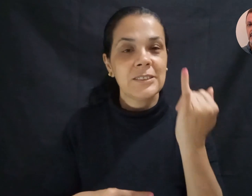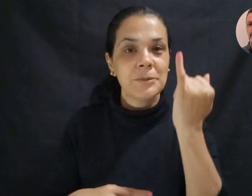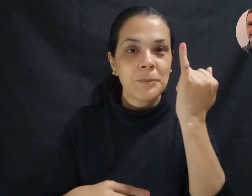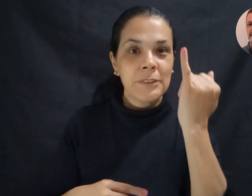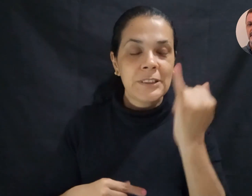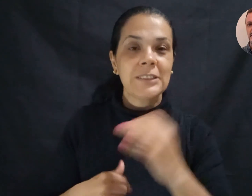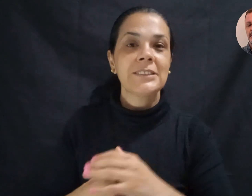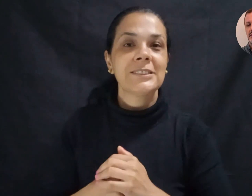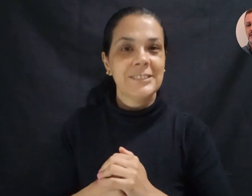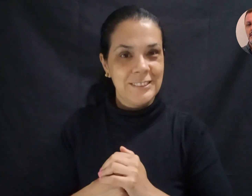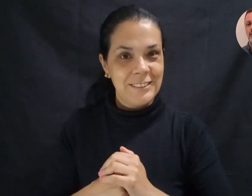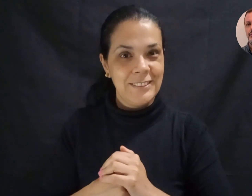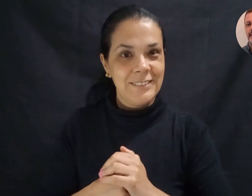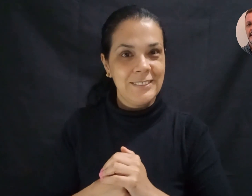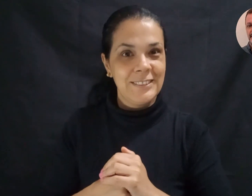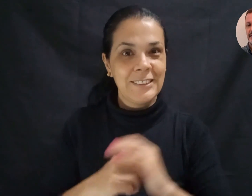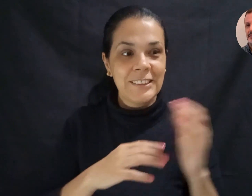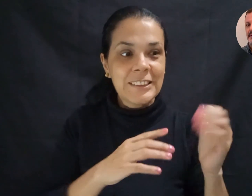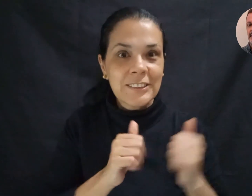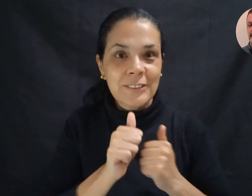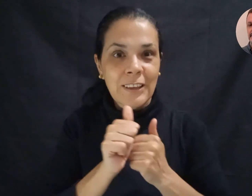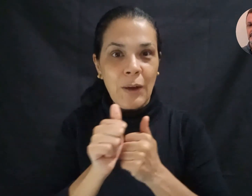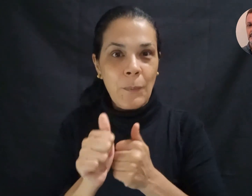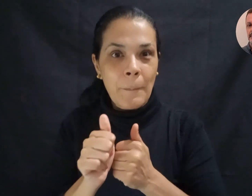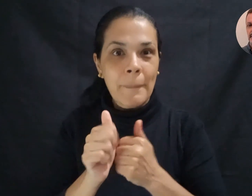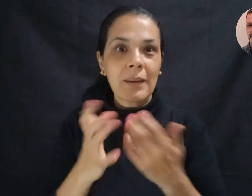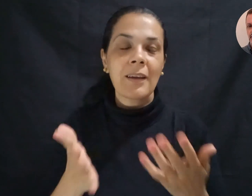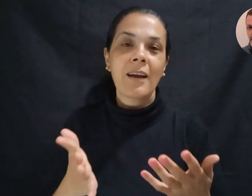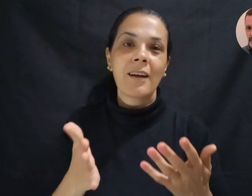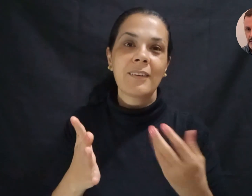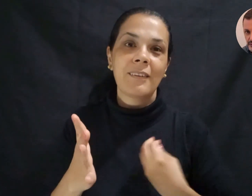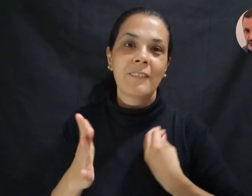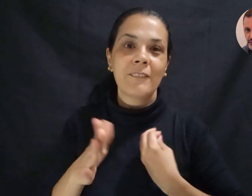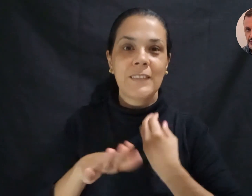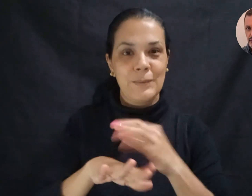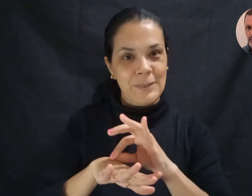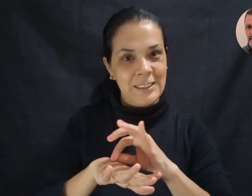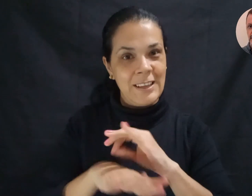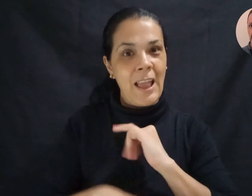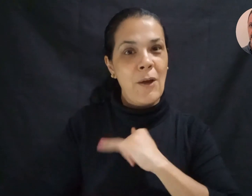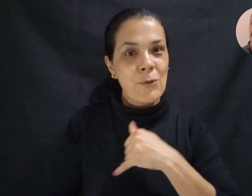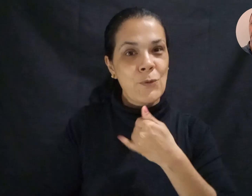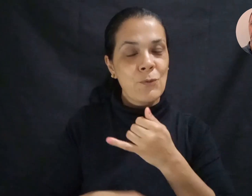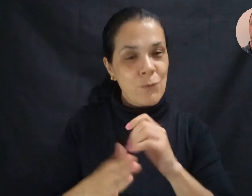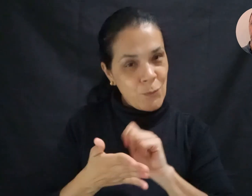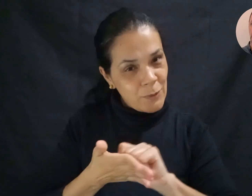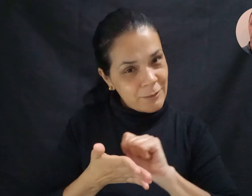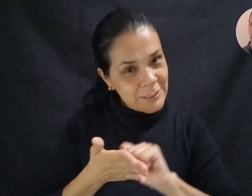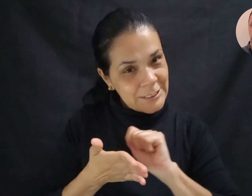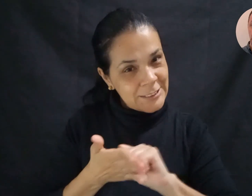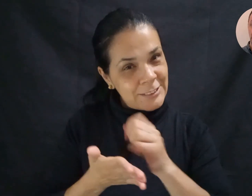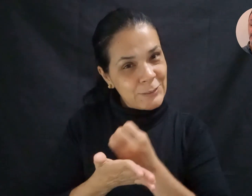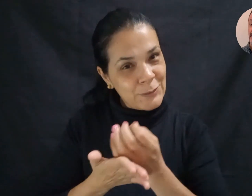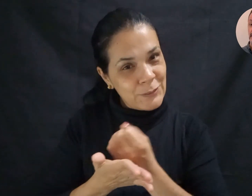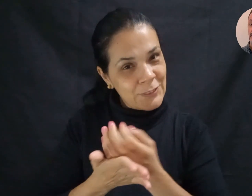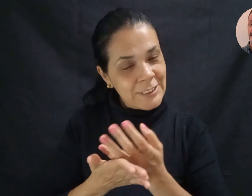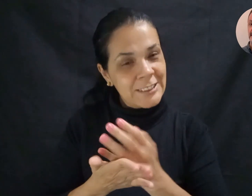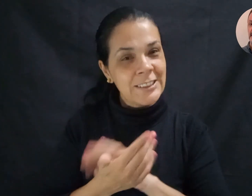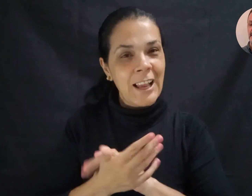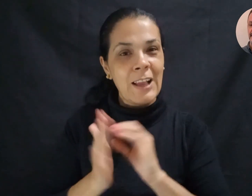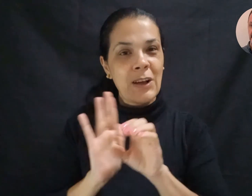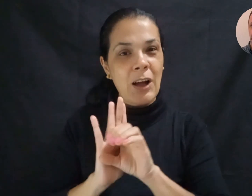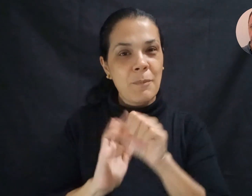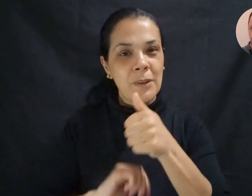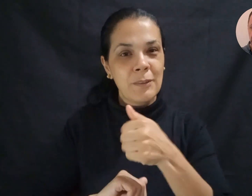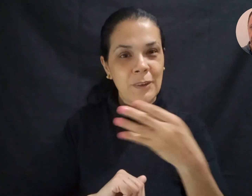lembrou da condição que nos acompanha na vida material. João registrou tudo isso no seu Evangelho. No capítulo